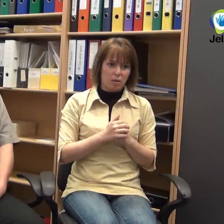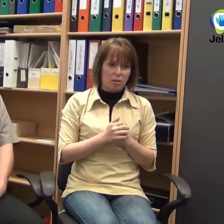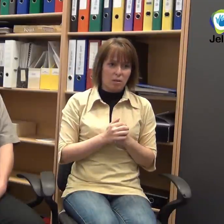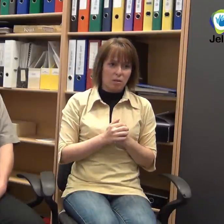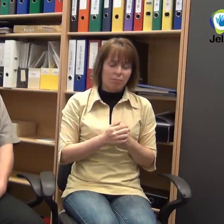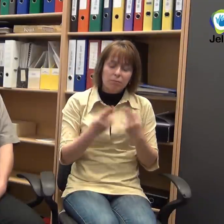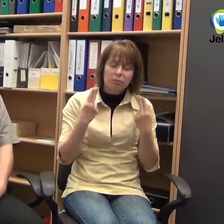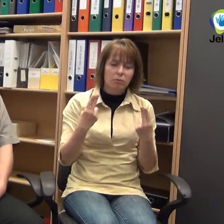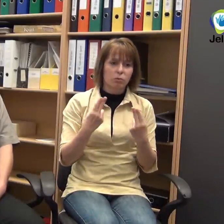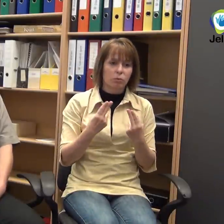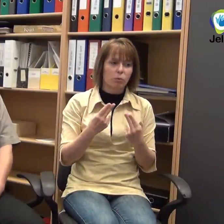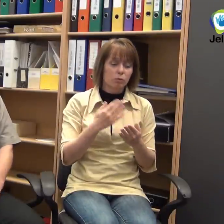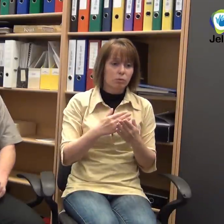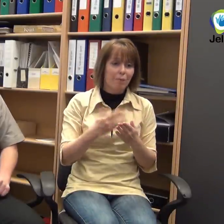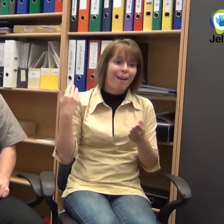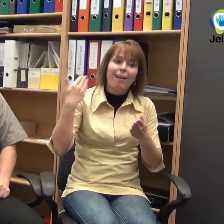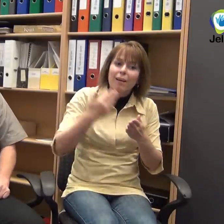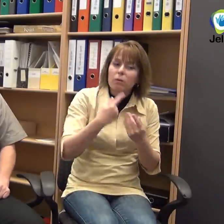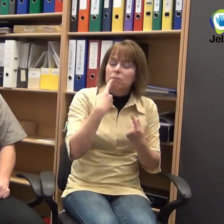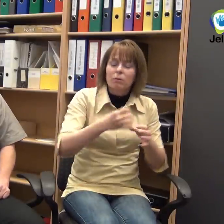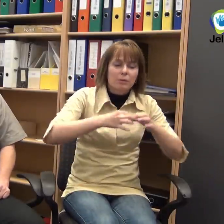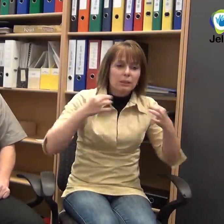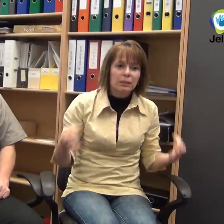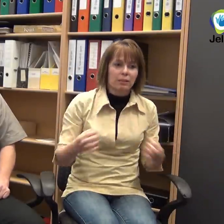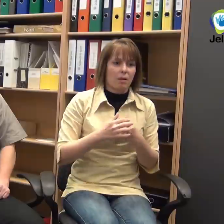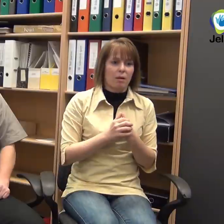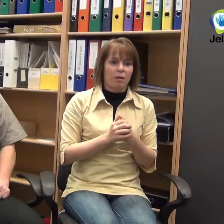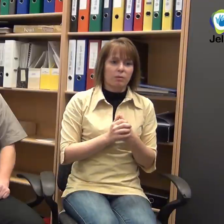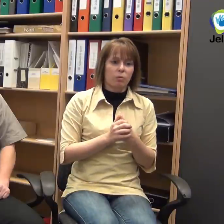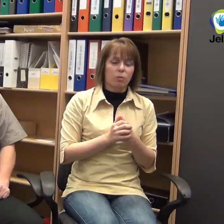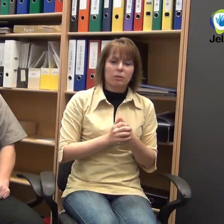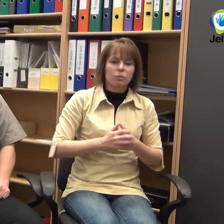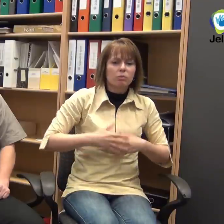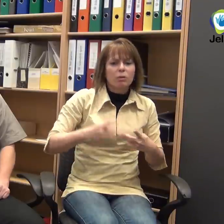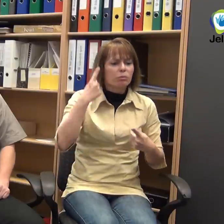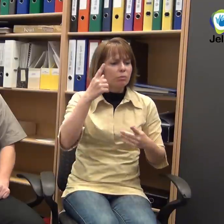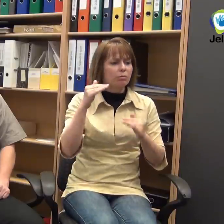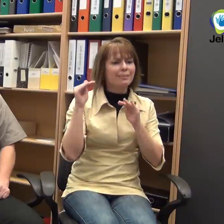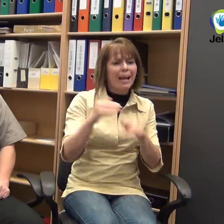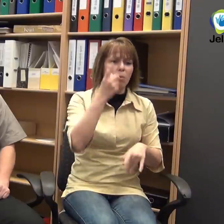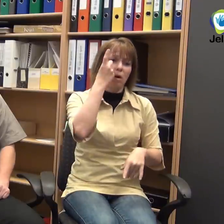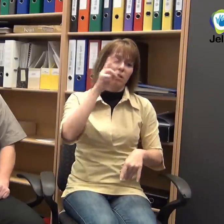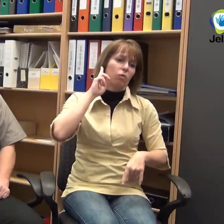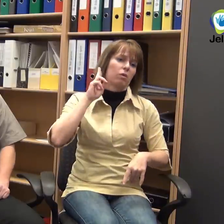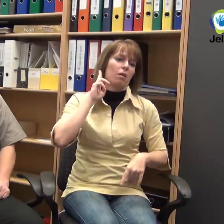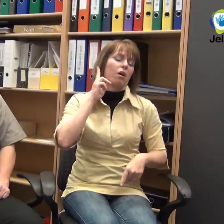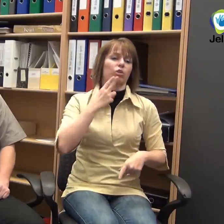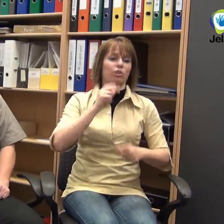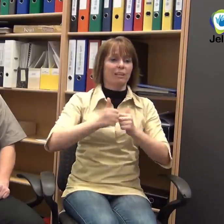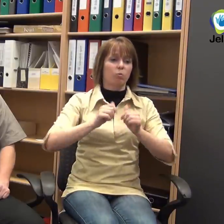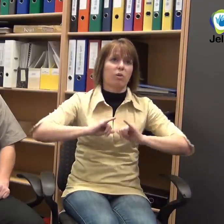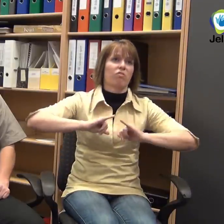amelyik, ahogy mi korábban is nyilatkoztunk, nagy mértékben támogatta volna a sikersport